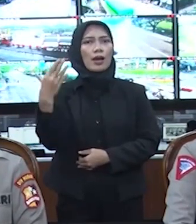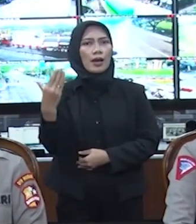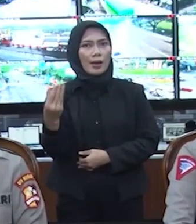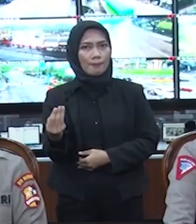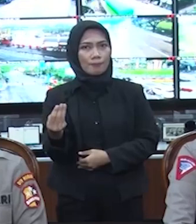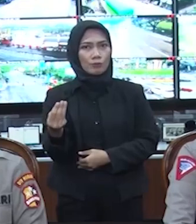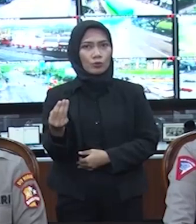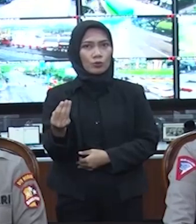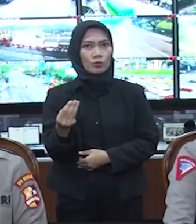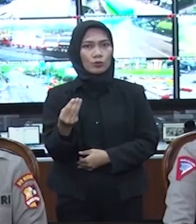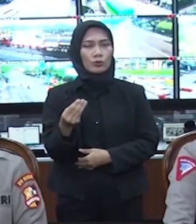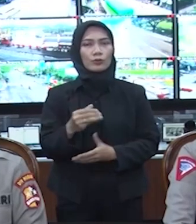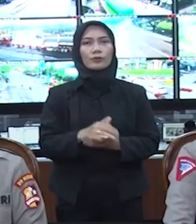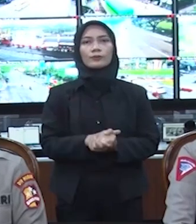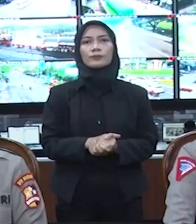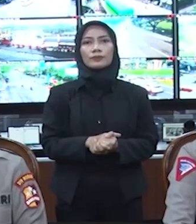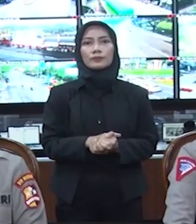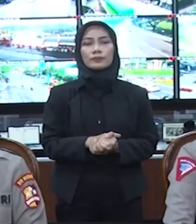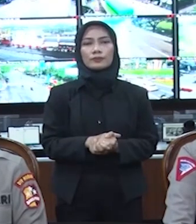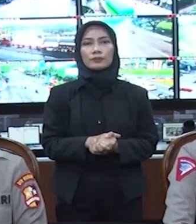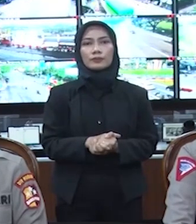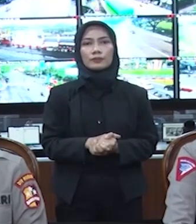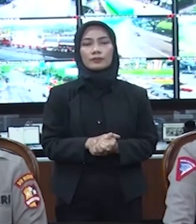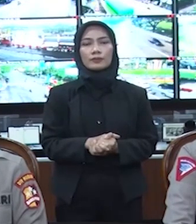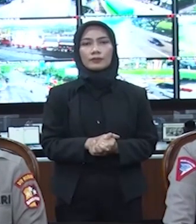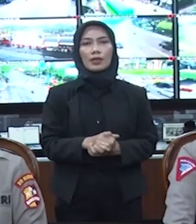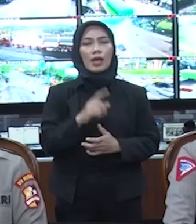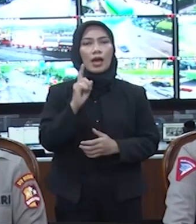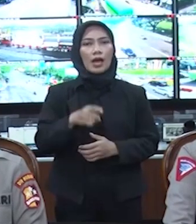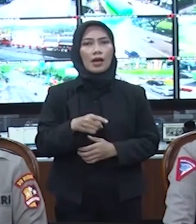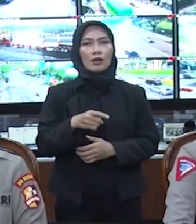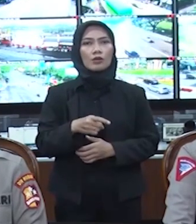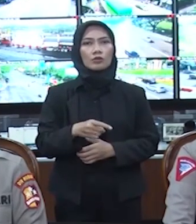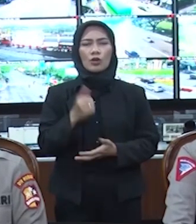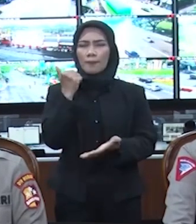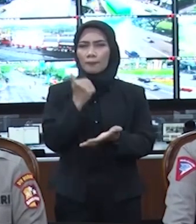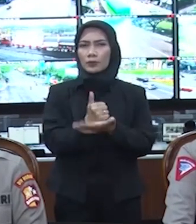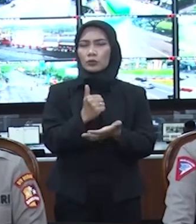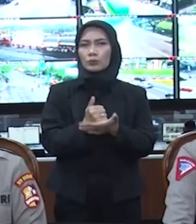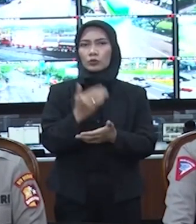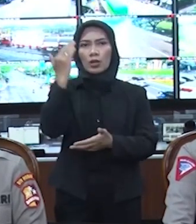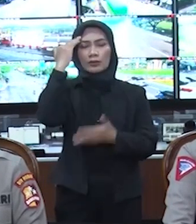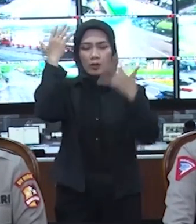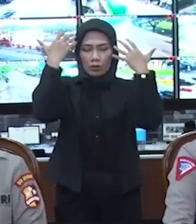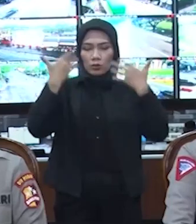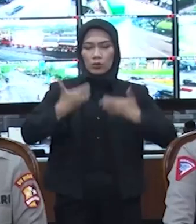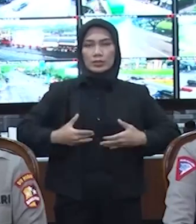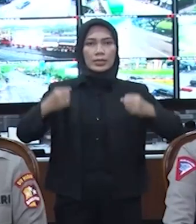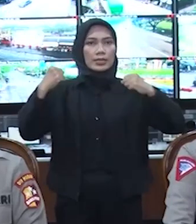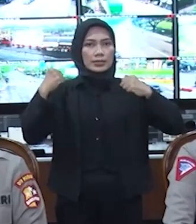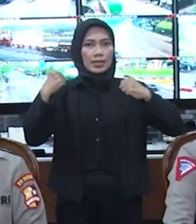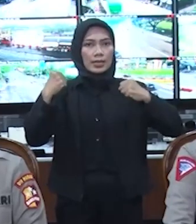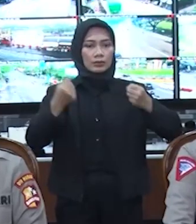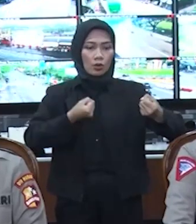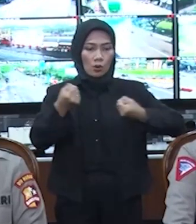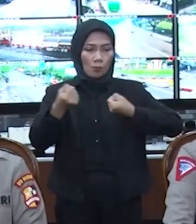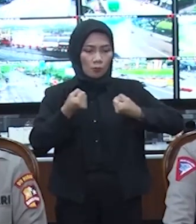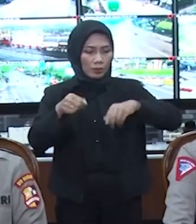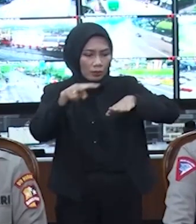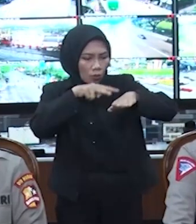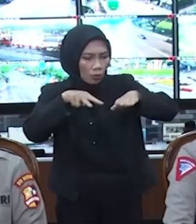nataru 2022 agar Memastikan kondisi fisik sehat serta periksa kendaraan sebelum melakukan